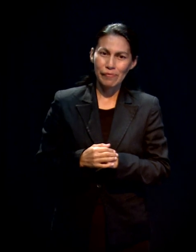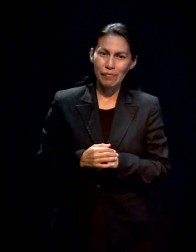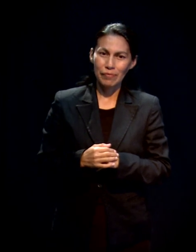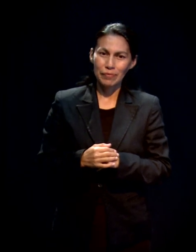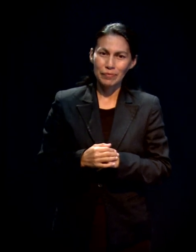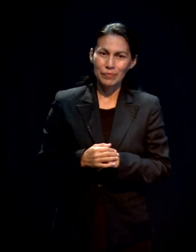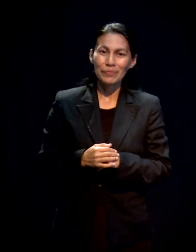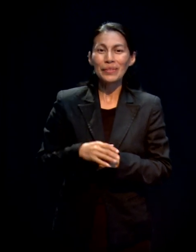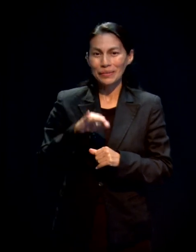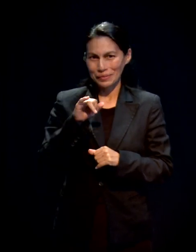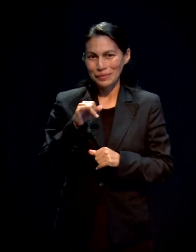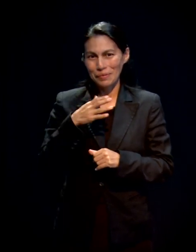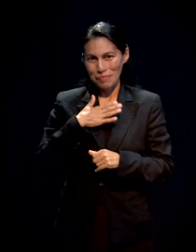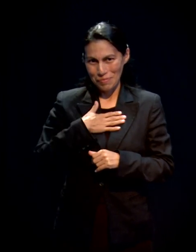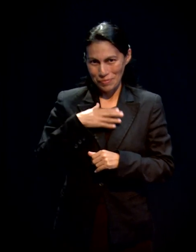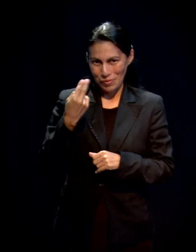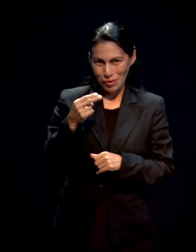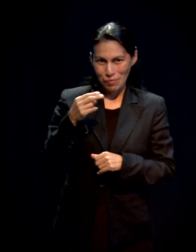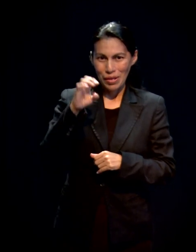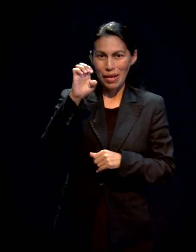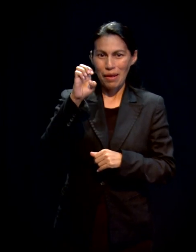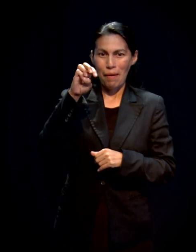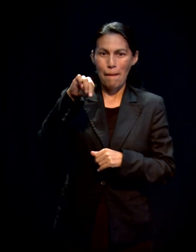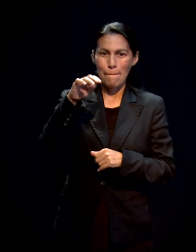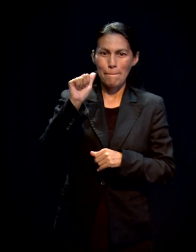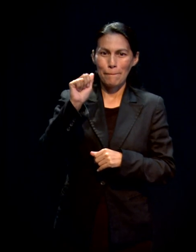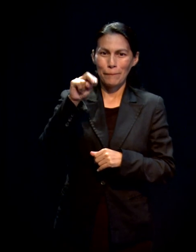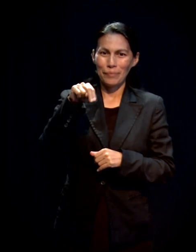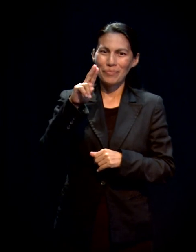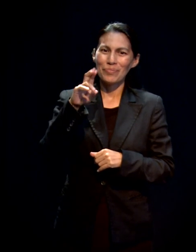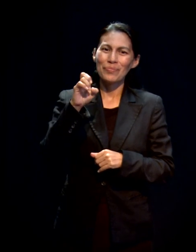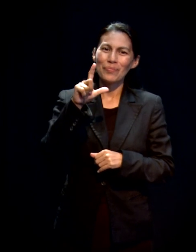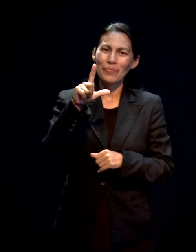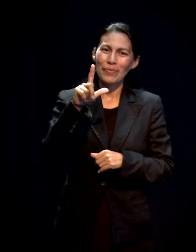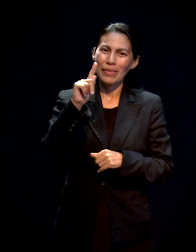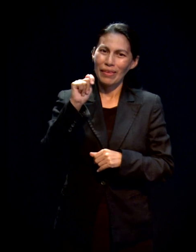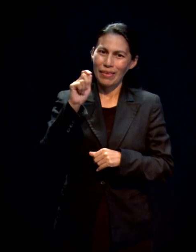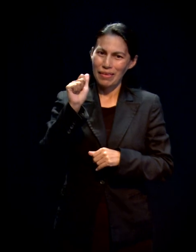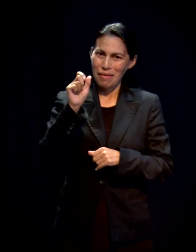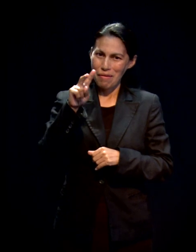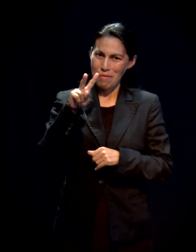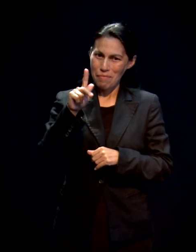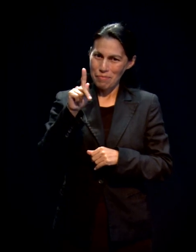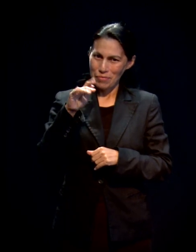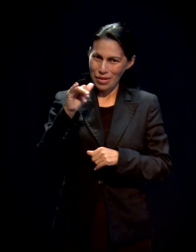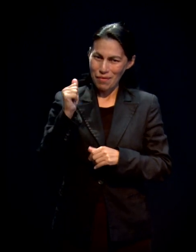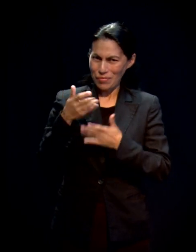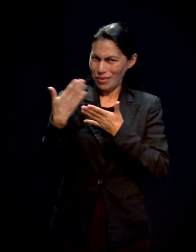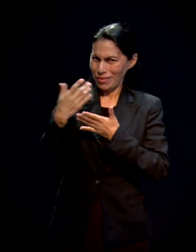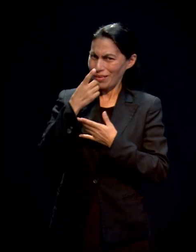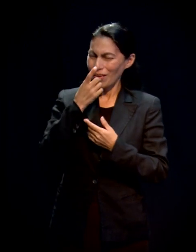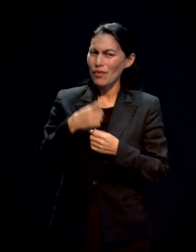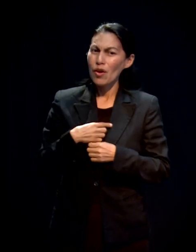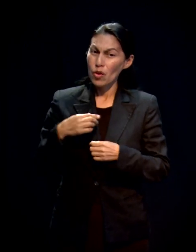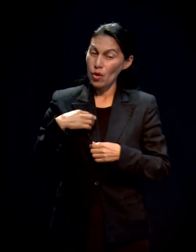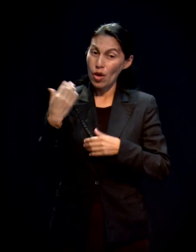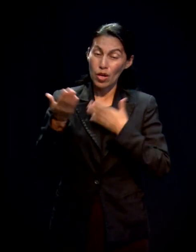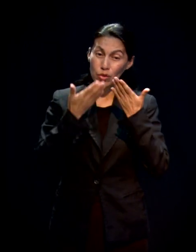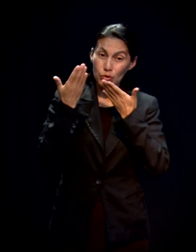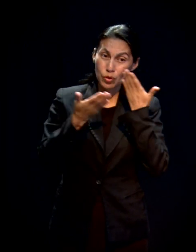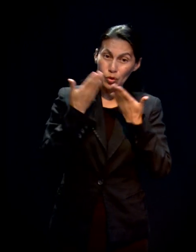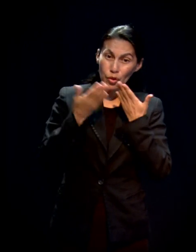reconocer quizás muy bien mi nombre es manuel tapia como usted ya lo dijo soy estudiante de